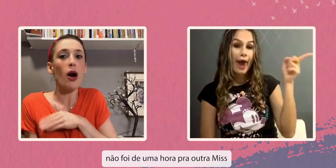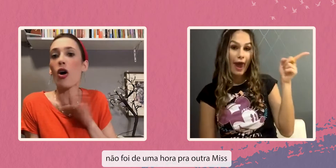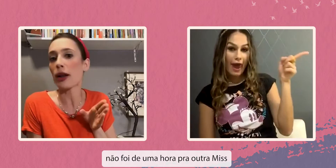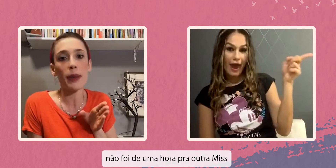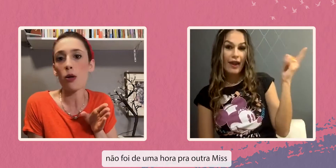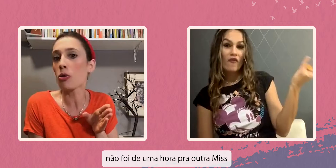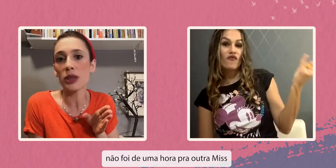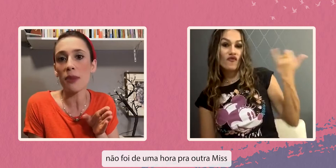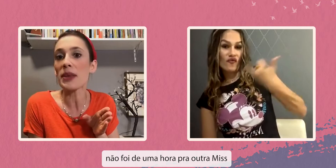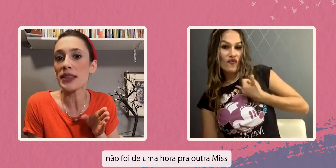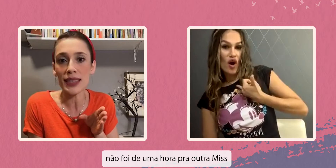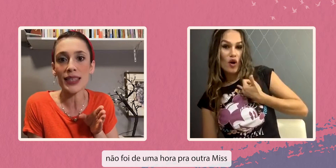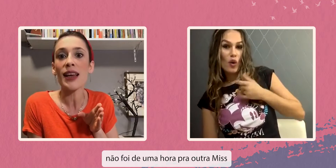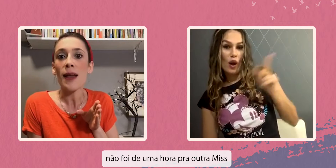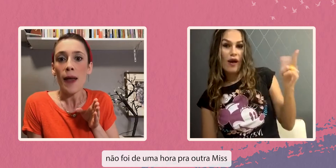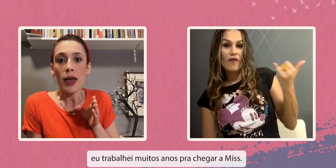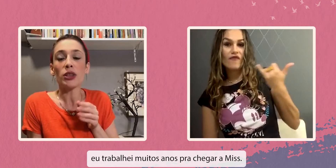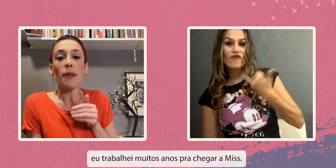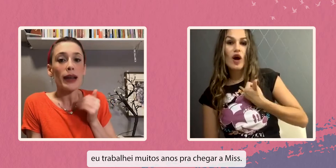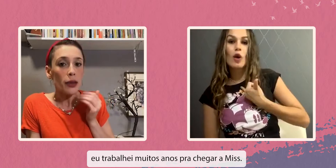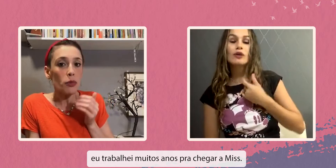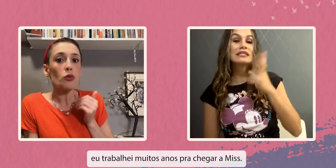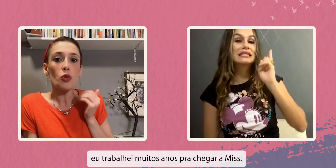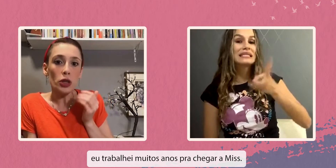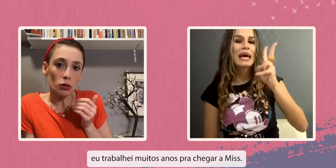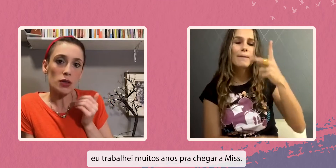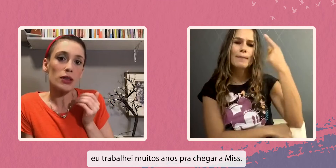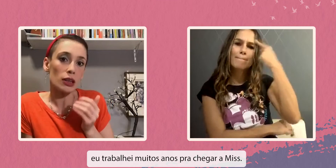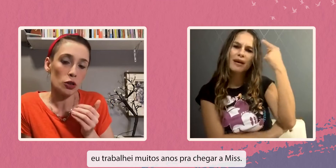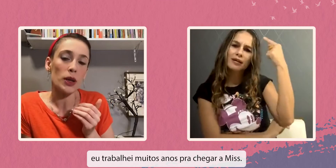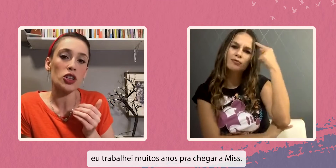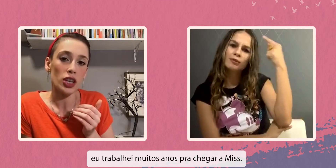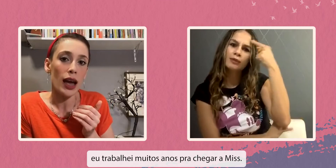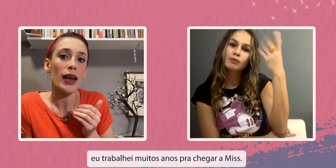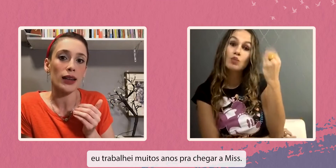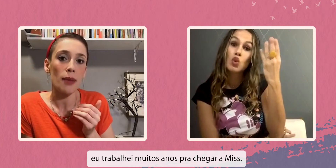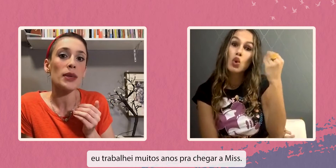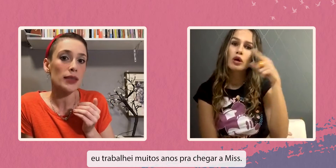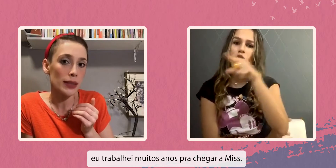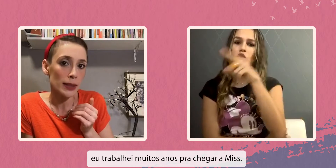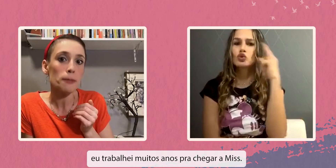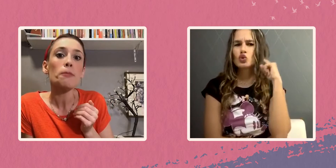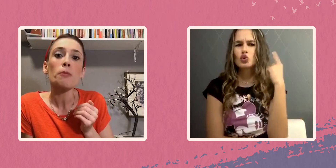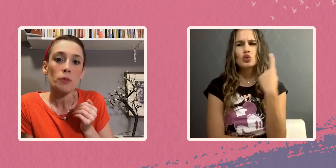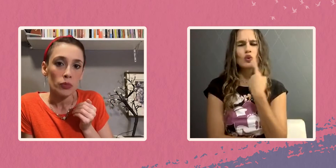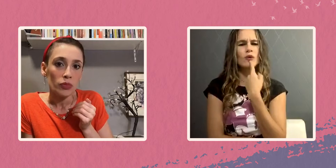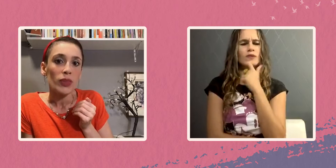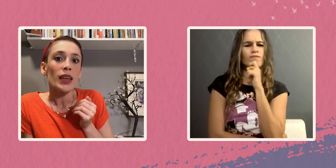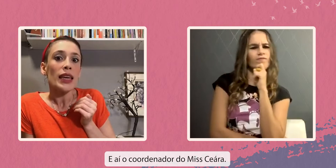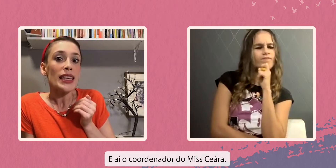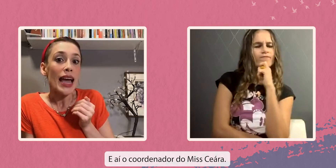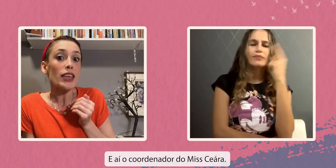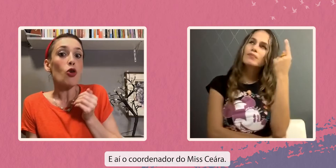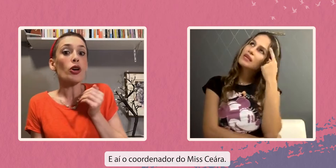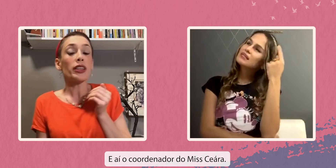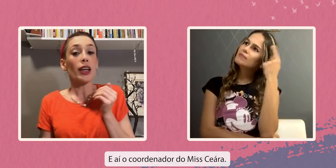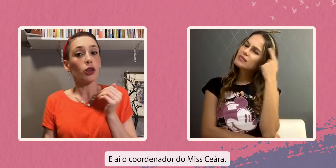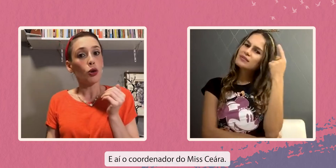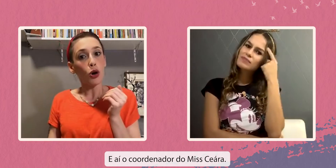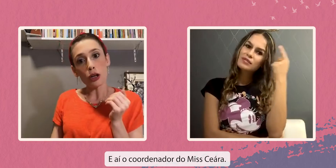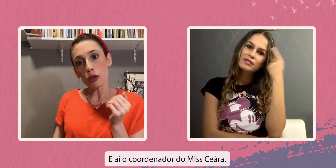fui de uma hora para outra. Eu trabalhei por muitos anos para chegar a Miss. E aí